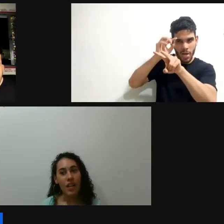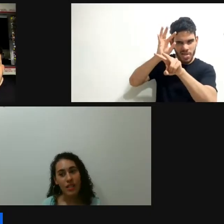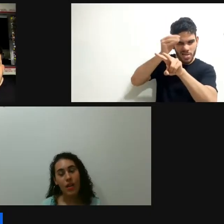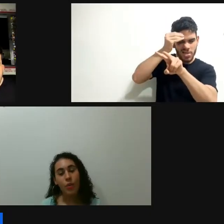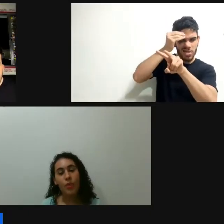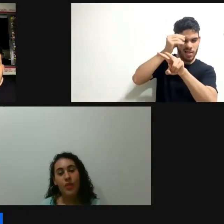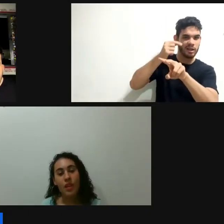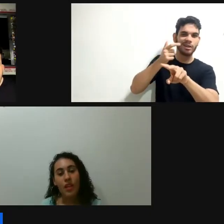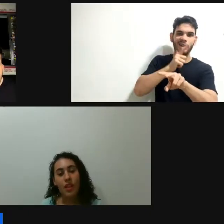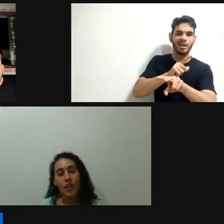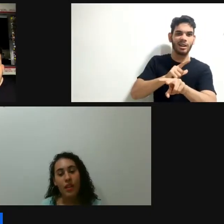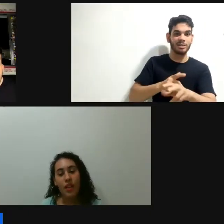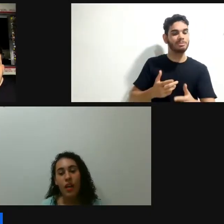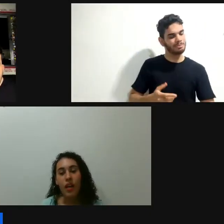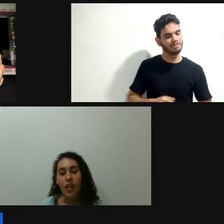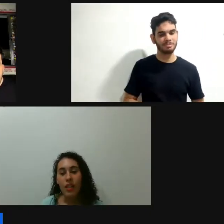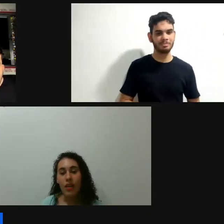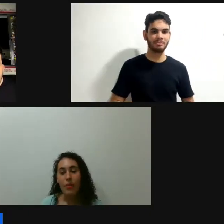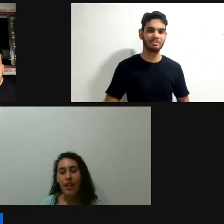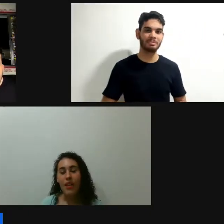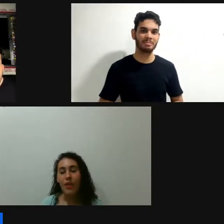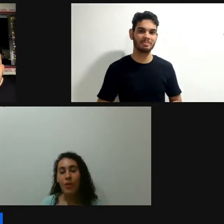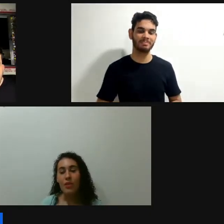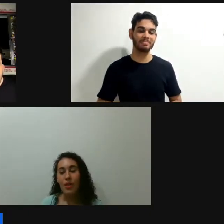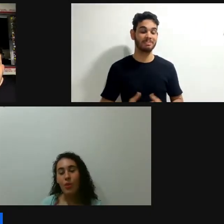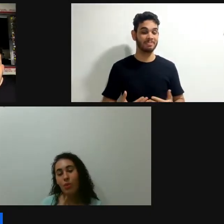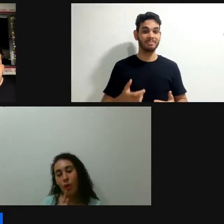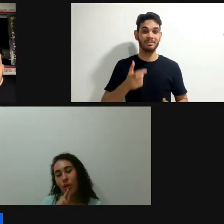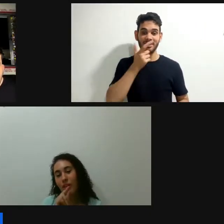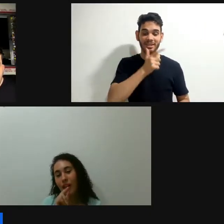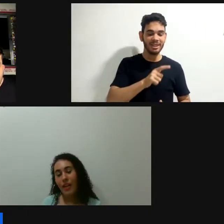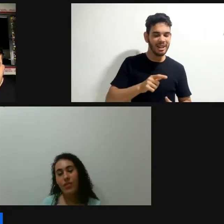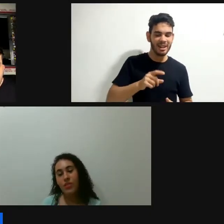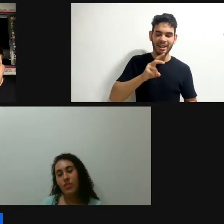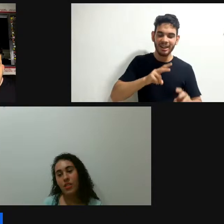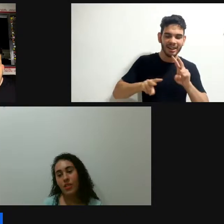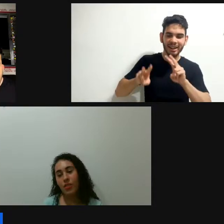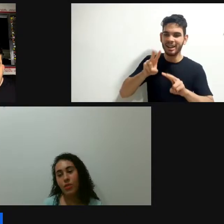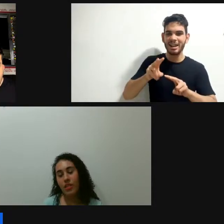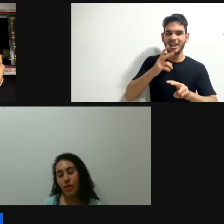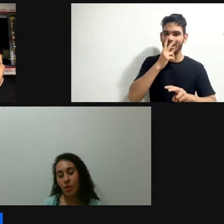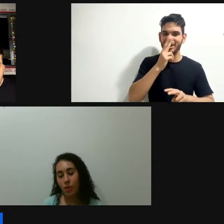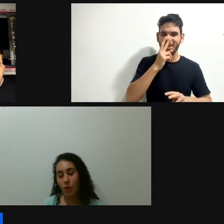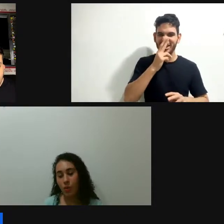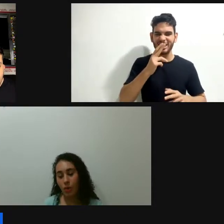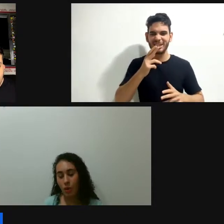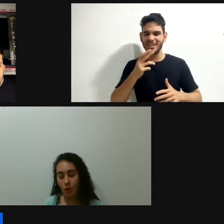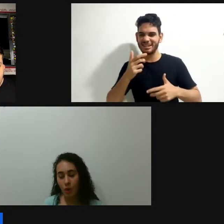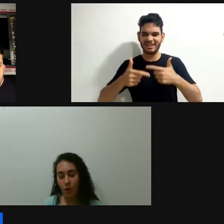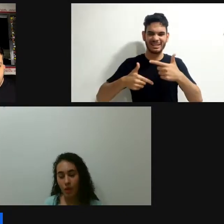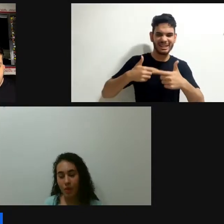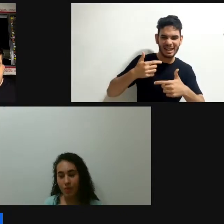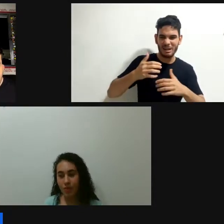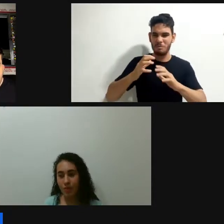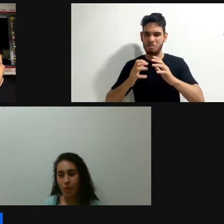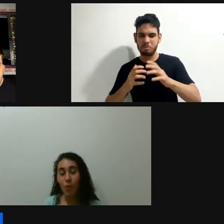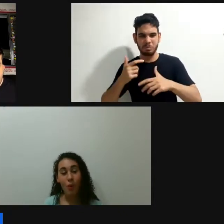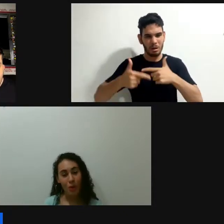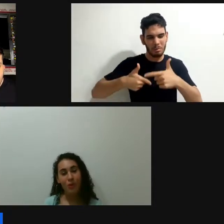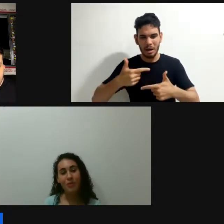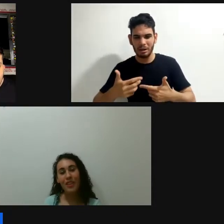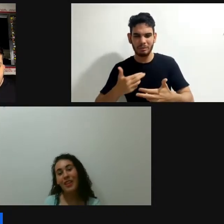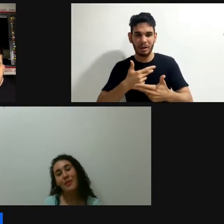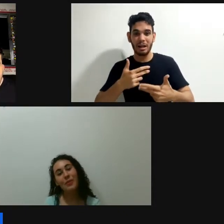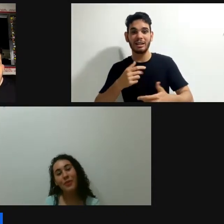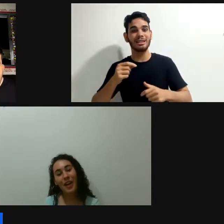e ação. E também, como dizer, com um toque leve de, vamos dizer, como nome?